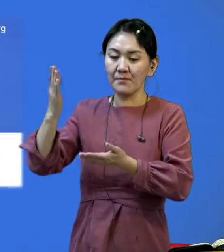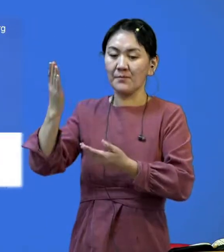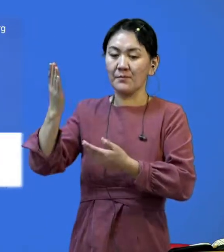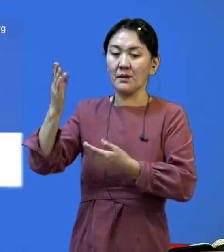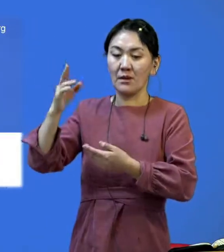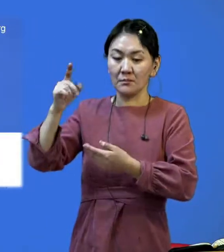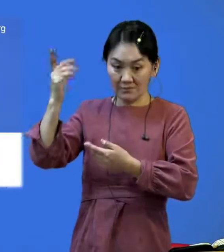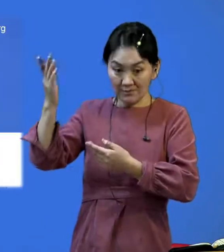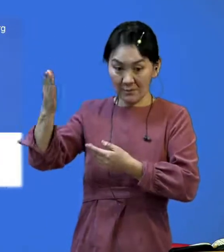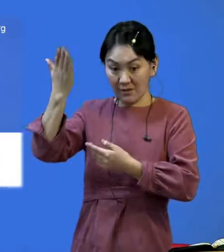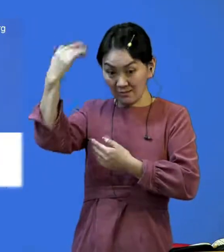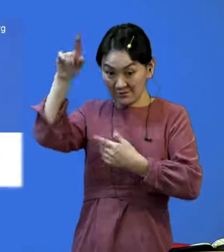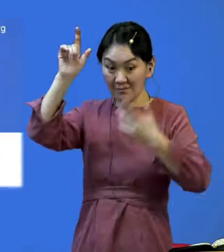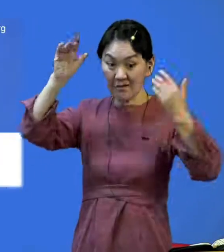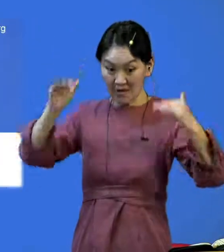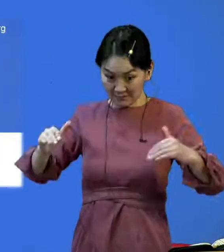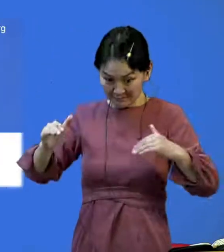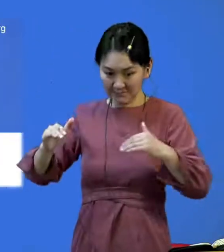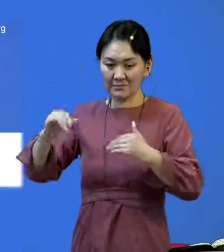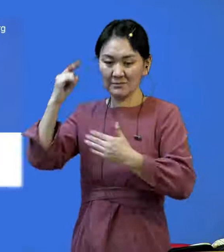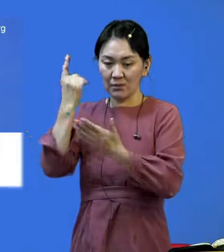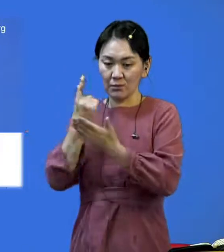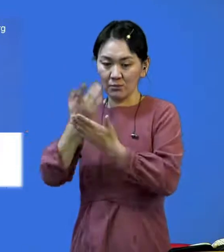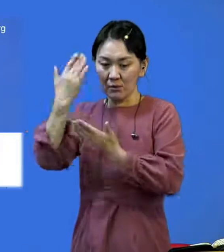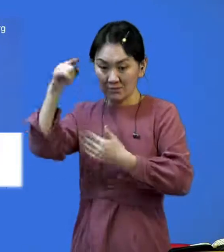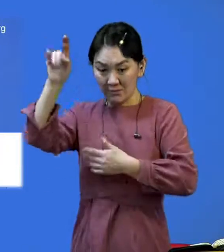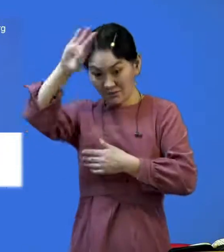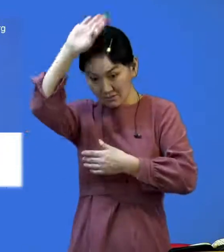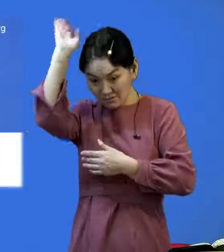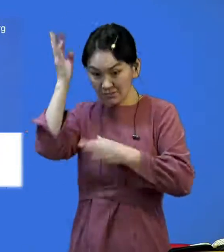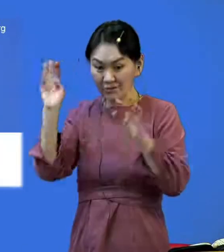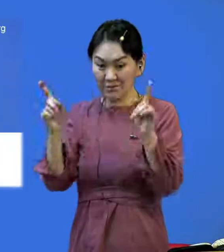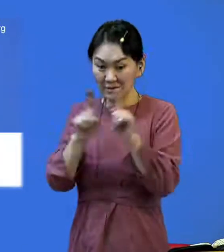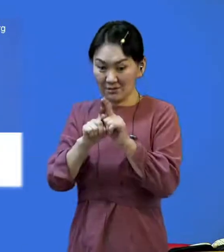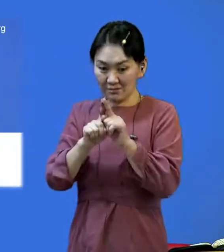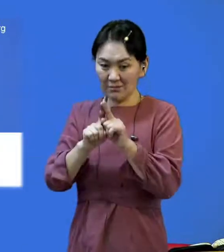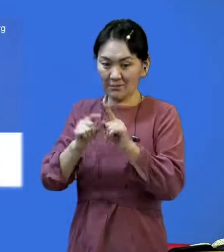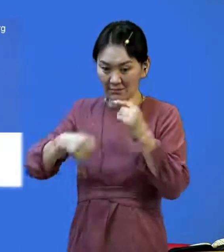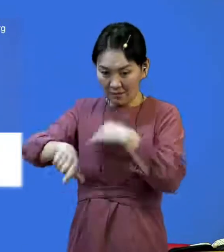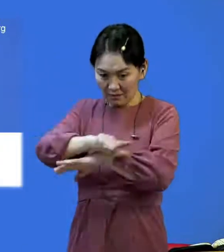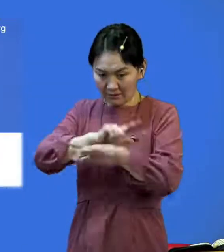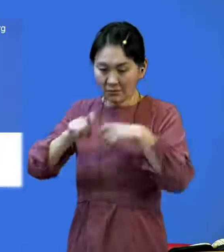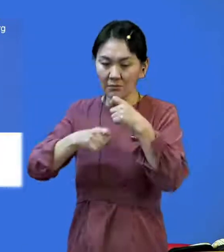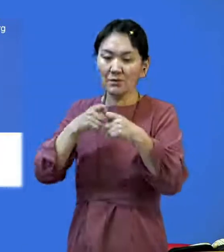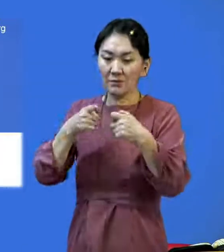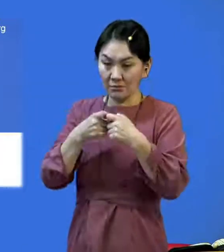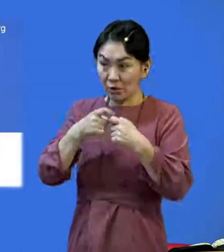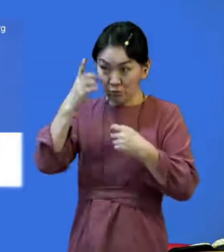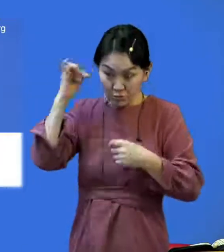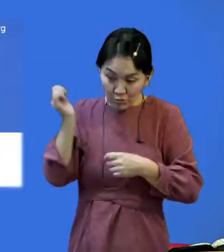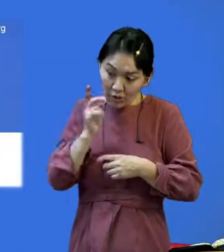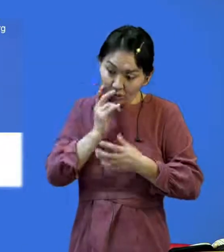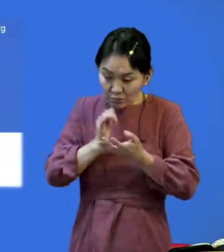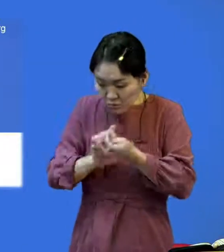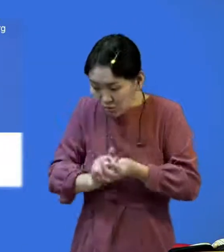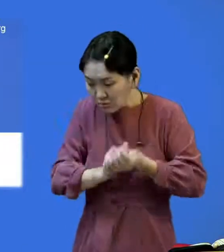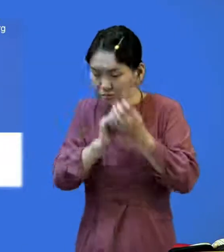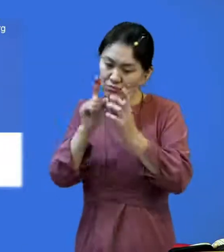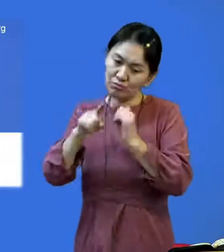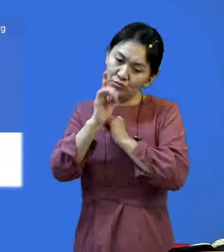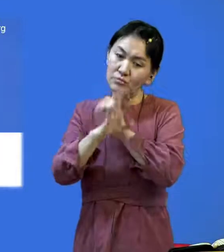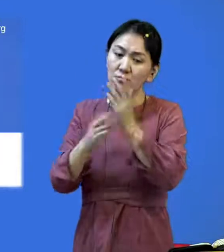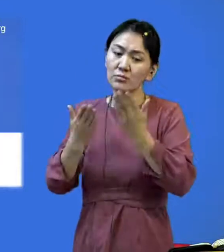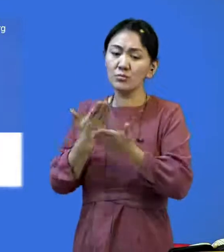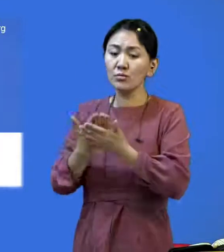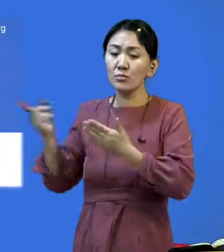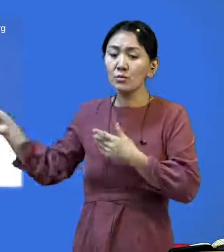таалал Тэнгэрчгийн газарт бас биелдэг ба. Бидний өдөр тутмын хүнсийг өнөөдөр бидэнд хайрлаач. Тэгэхээр эзний заасан энэ залбирал